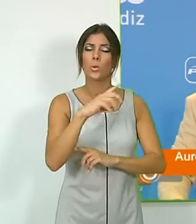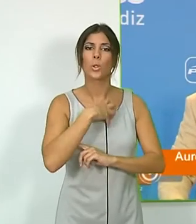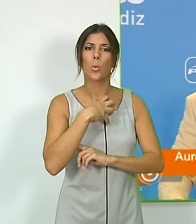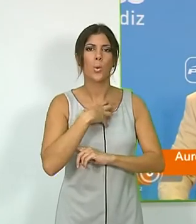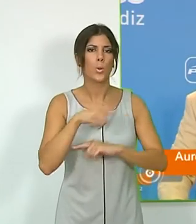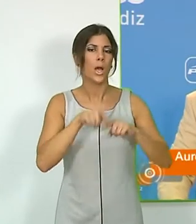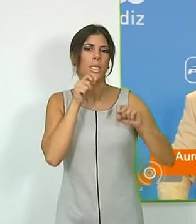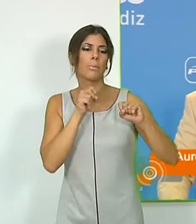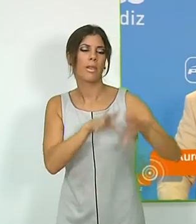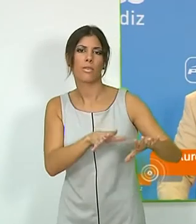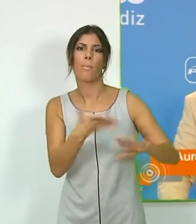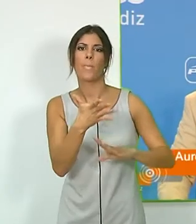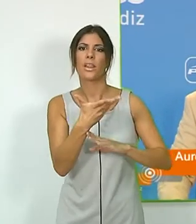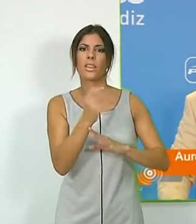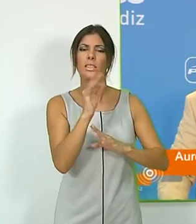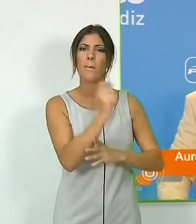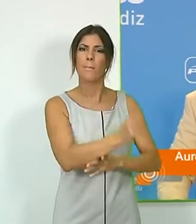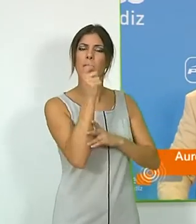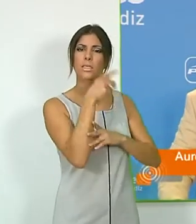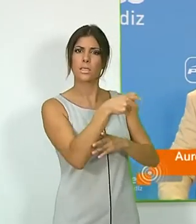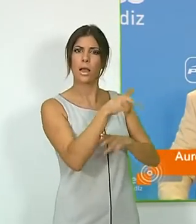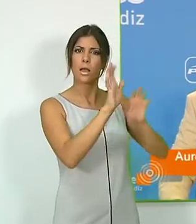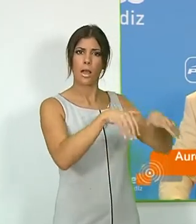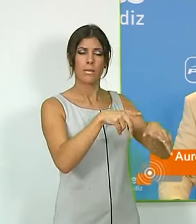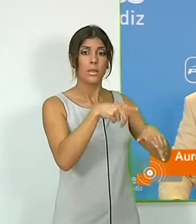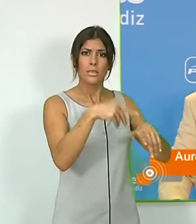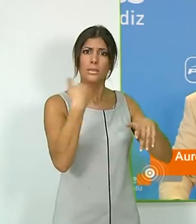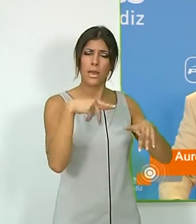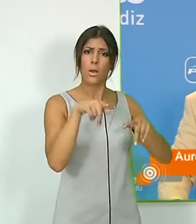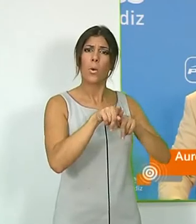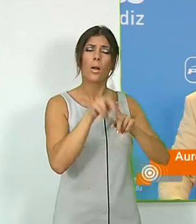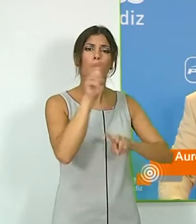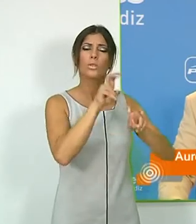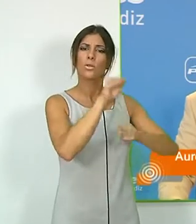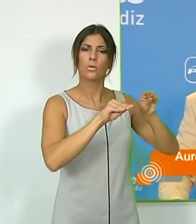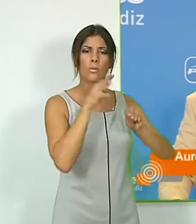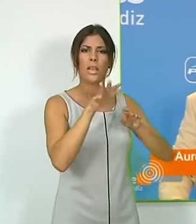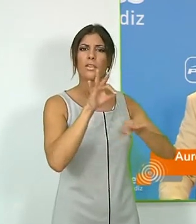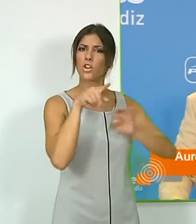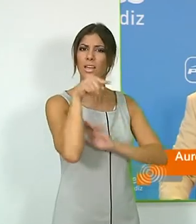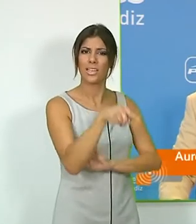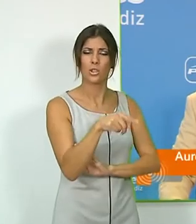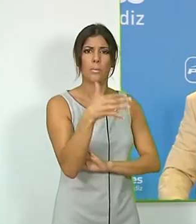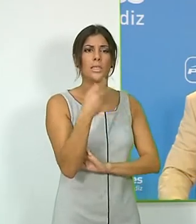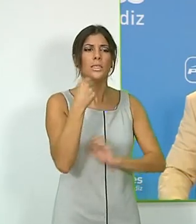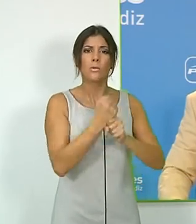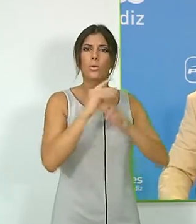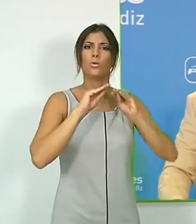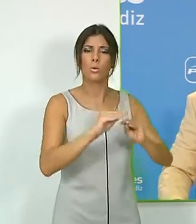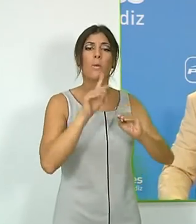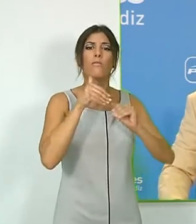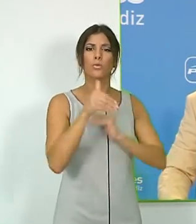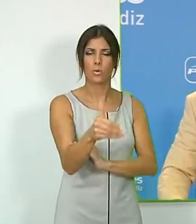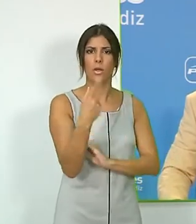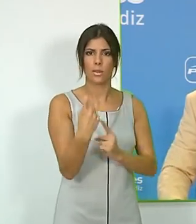quien para despreciar al sector pesquero gaditano, que toma sus decisiones, que se juega su dinero, que se juega su bolsillo, que se juega